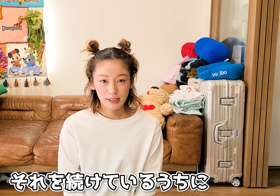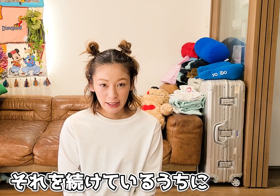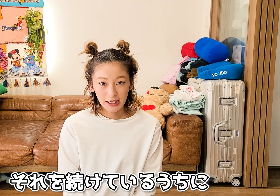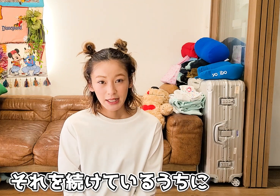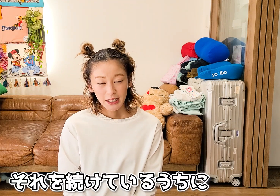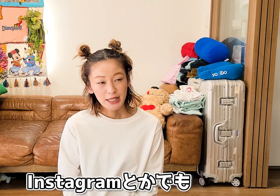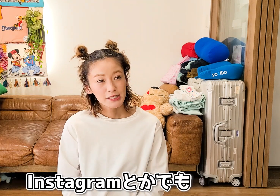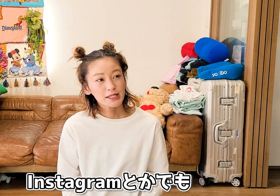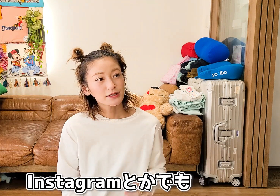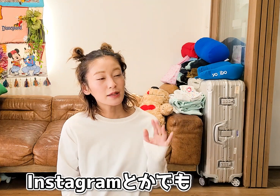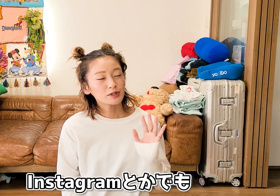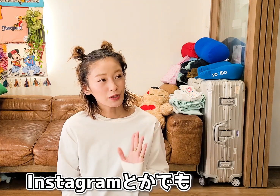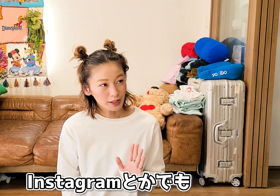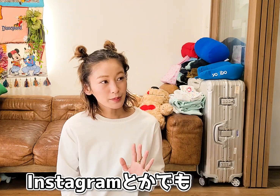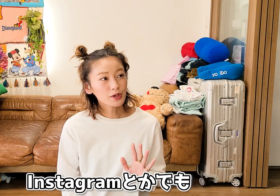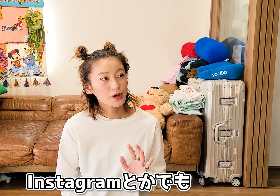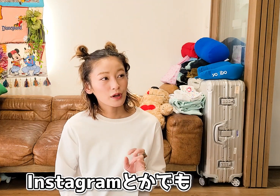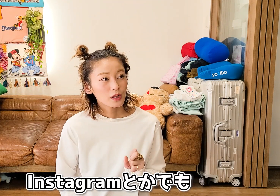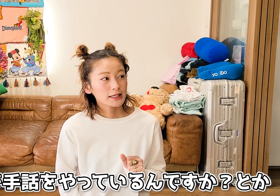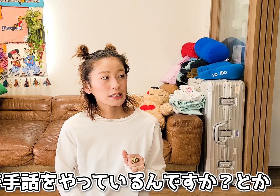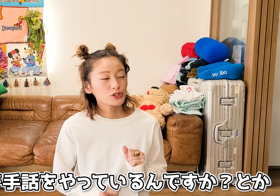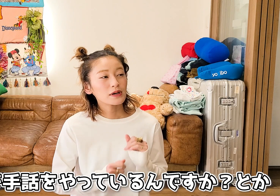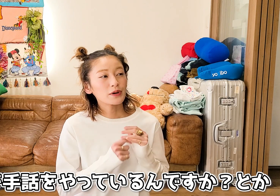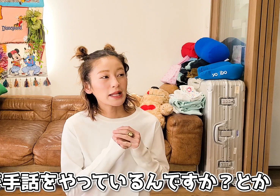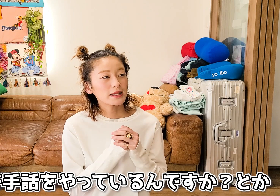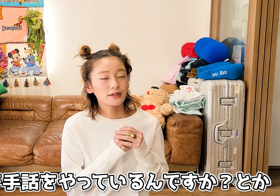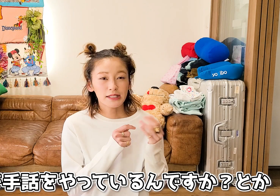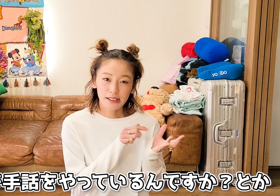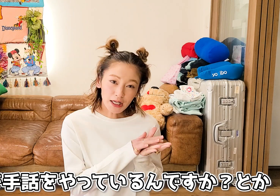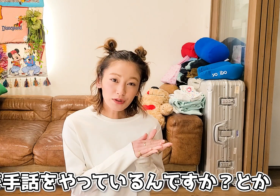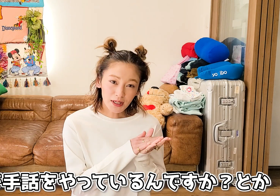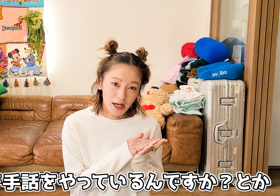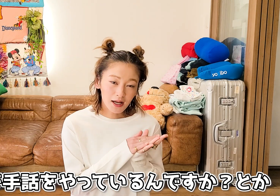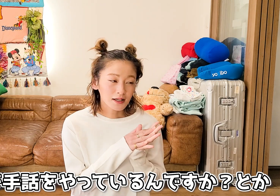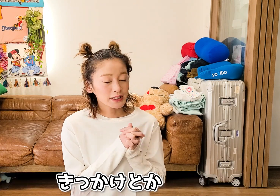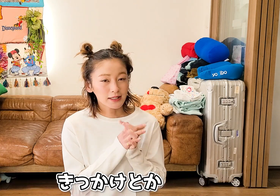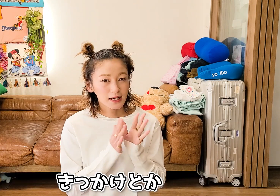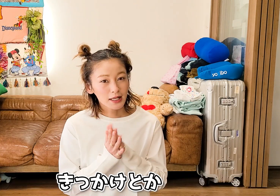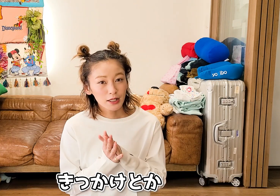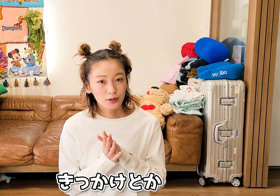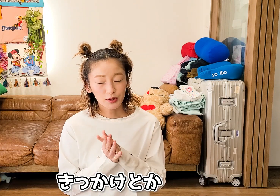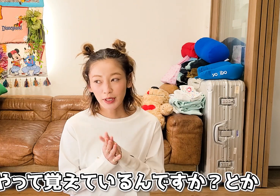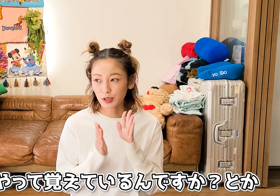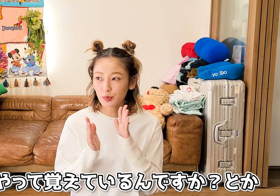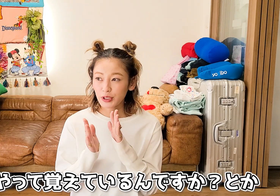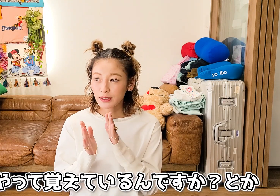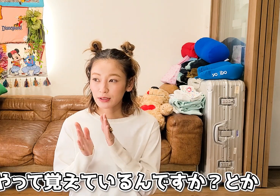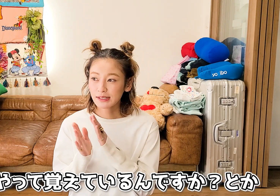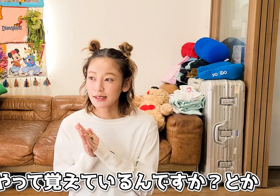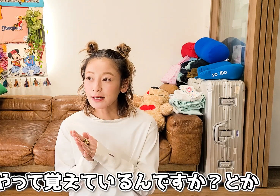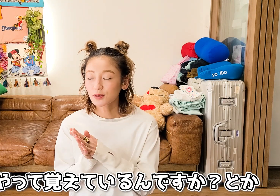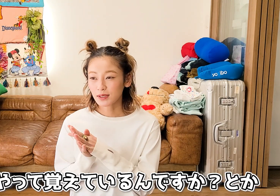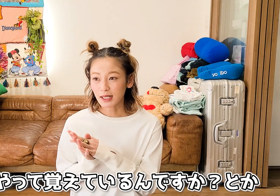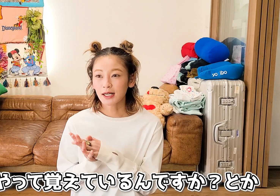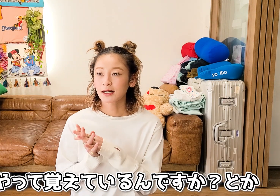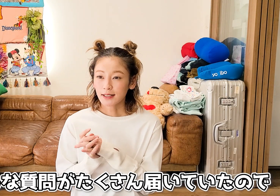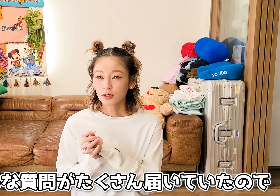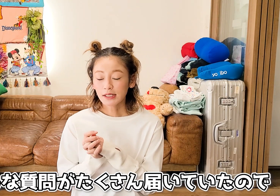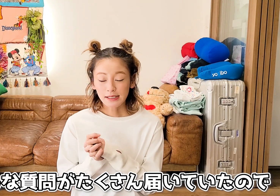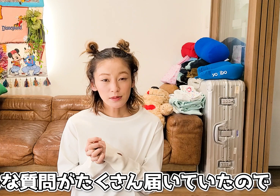にインスタグラムとかでも、なんで手話をやってるんですかとか、きっかけとかどうやって覚えてるんですかとか、いろんな質問